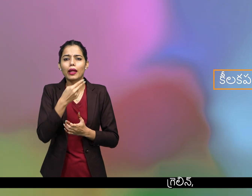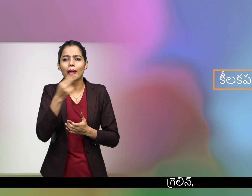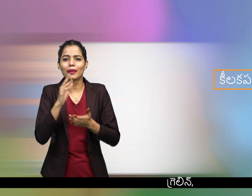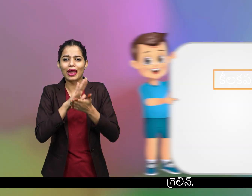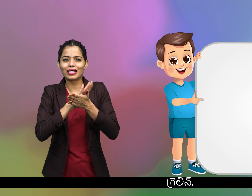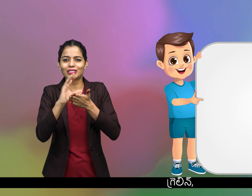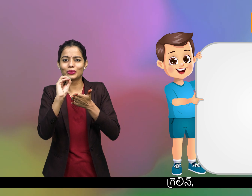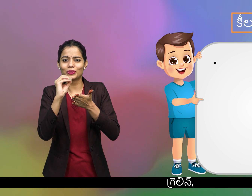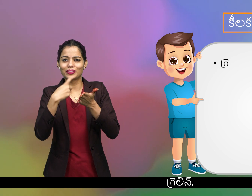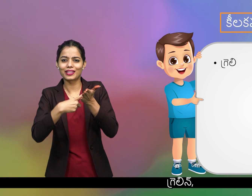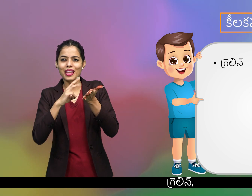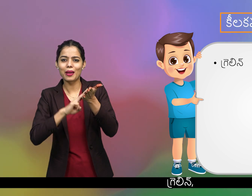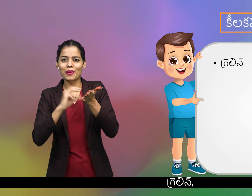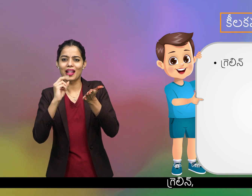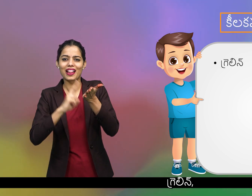గ్రెలిన్,